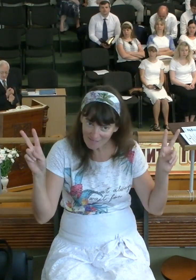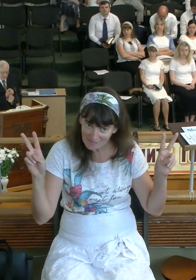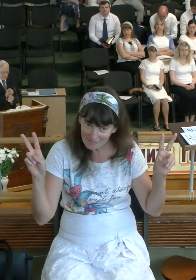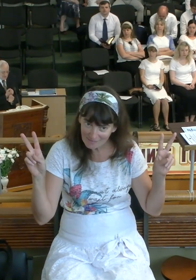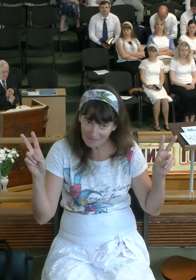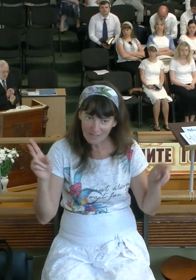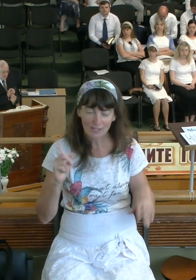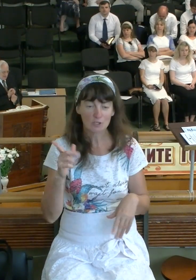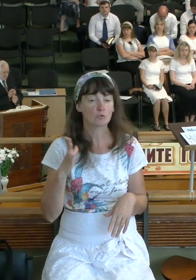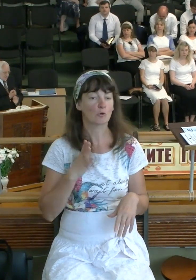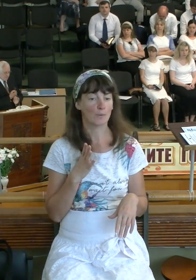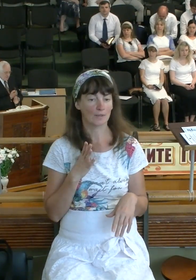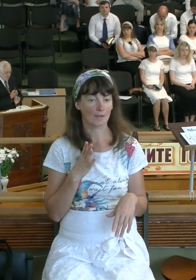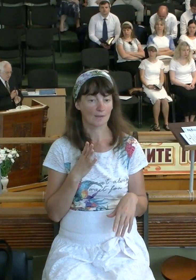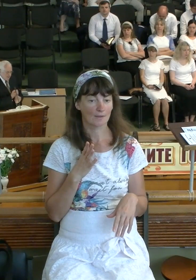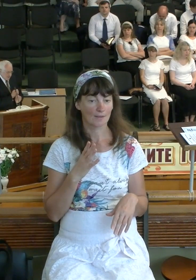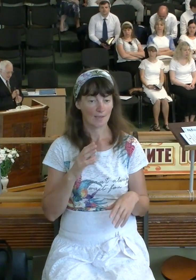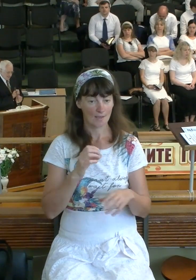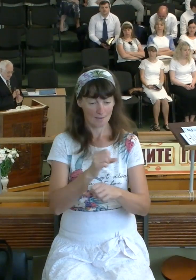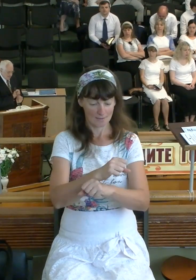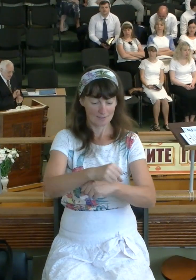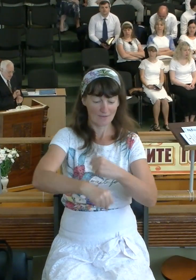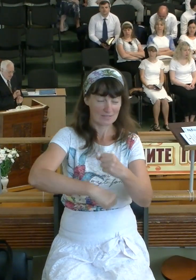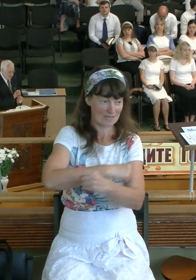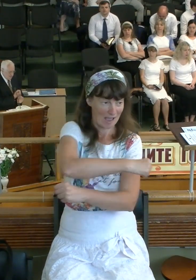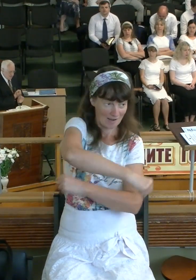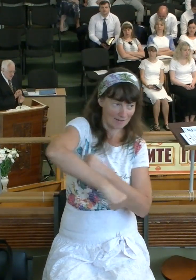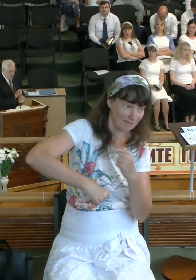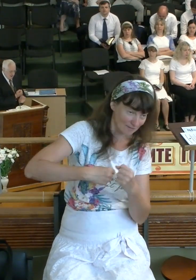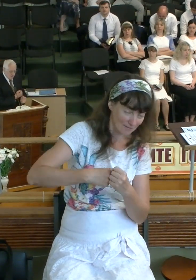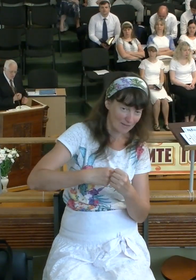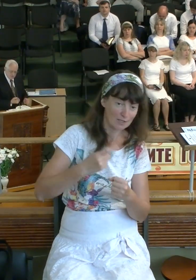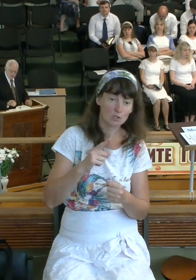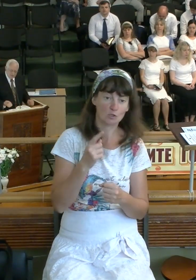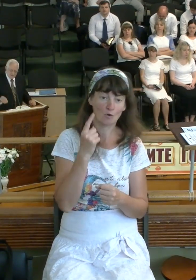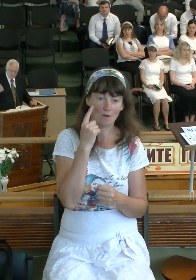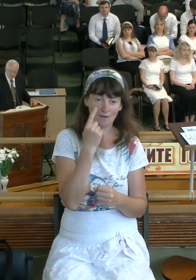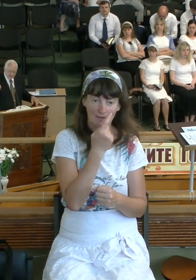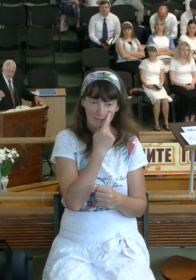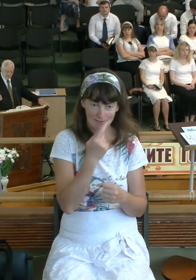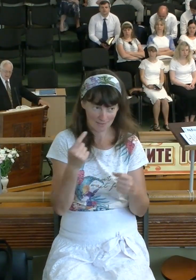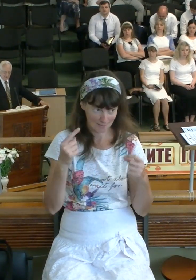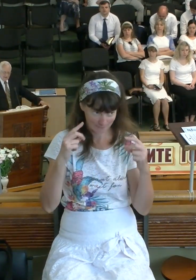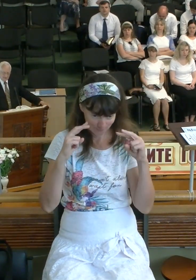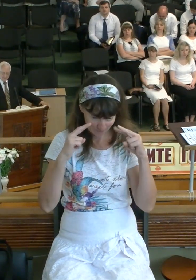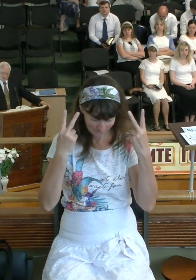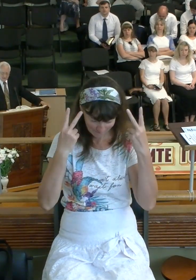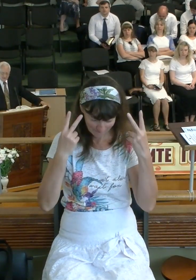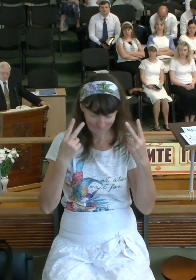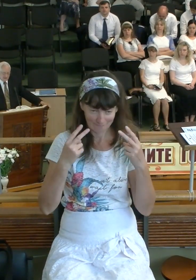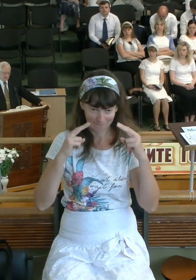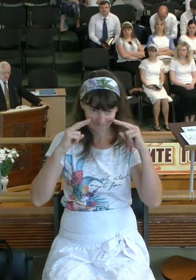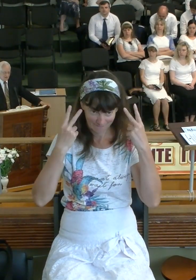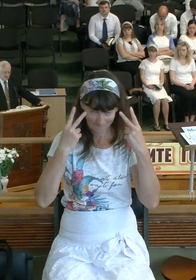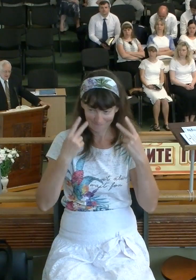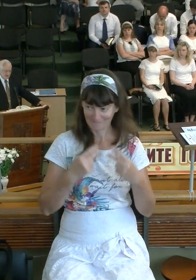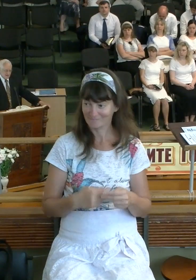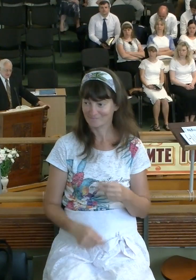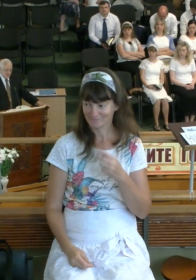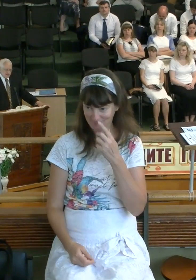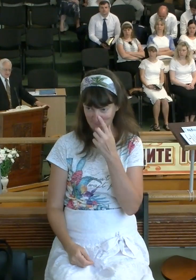и выкололи ему оба глаза. А потом этого жеребца, некогда